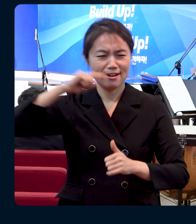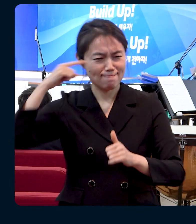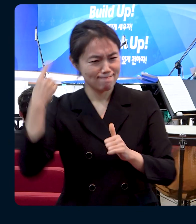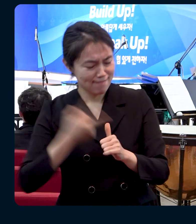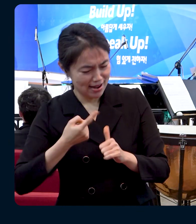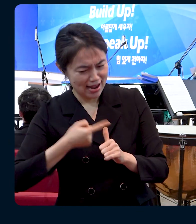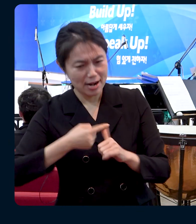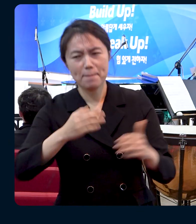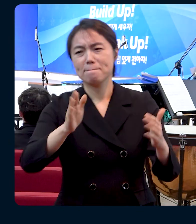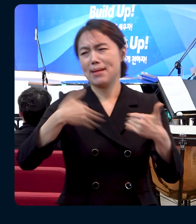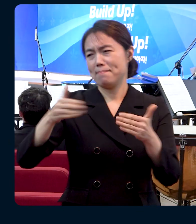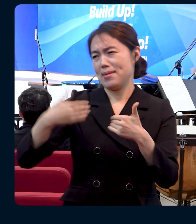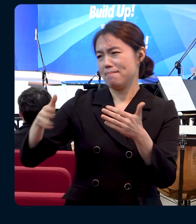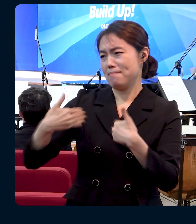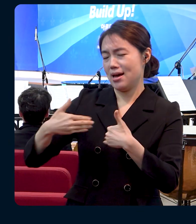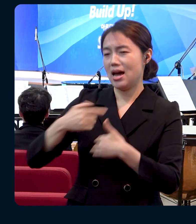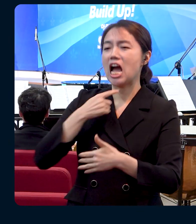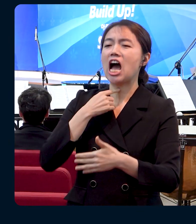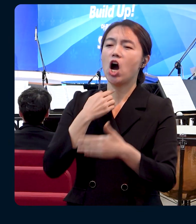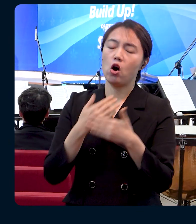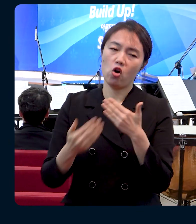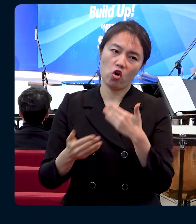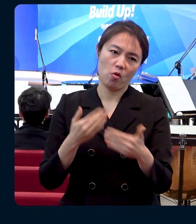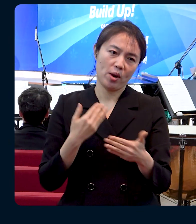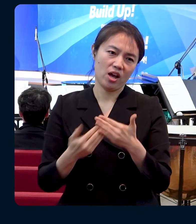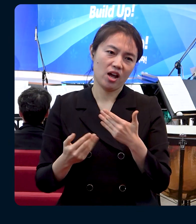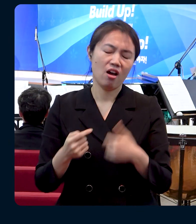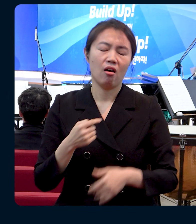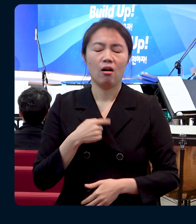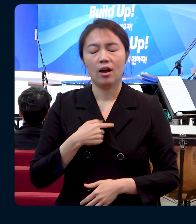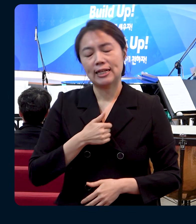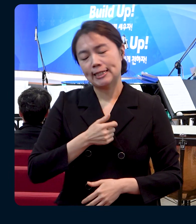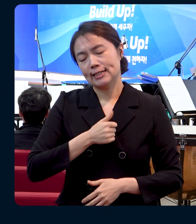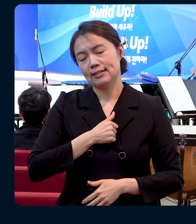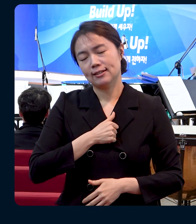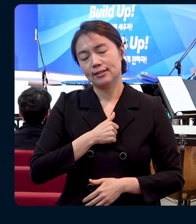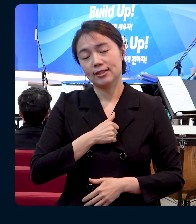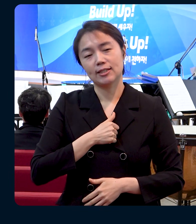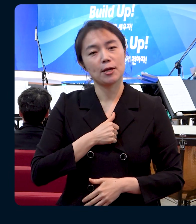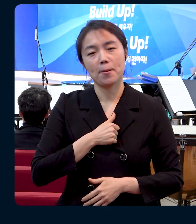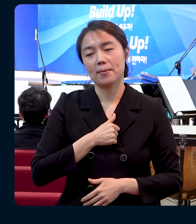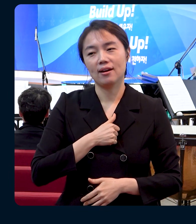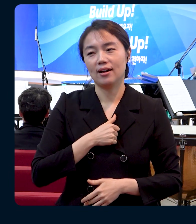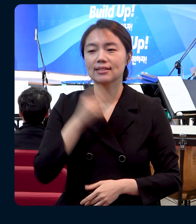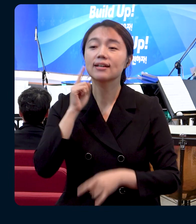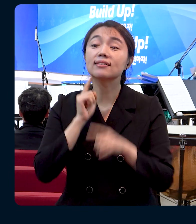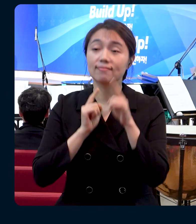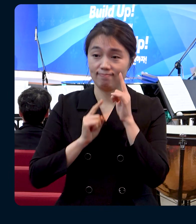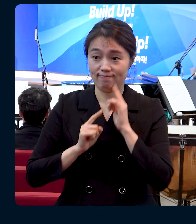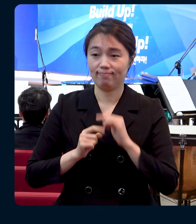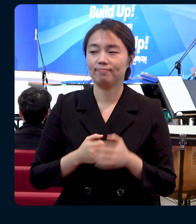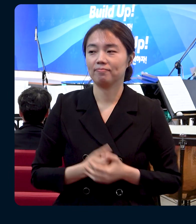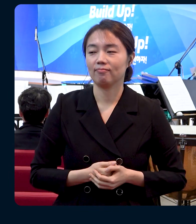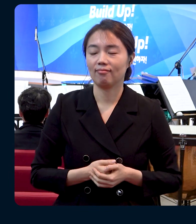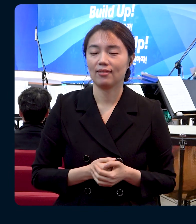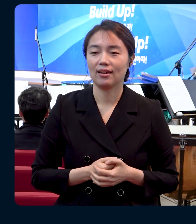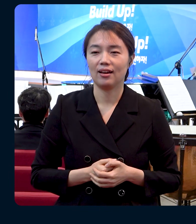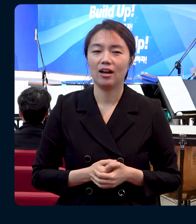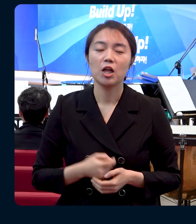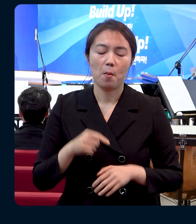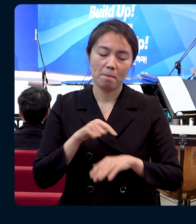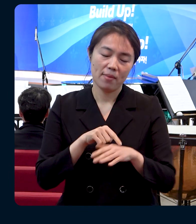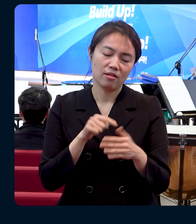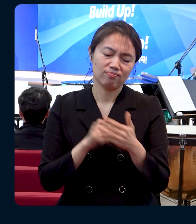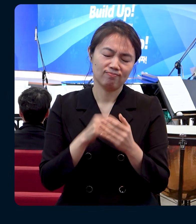욕설을 퍼부고 하면서 무시하고 막 이러니까 이게 너무 상처가 돼가지고, 그래서 마음이 피폐할 대로